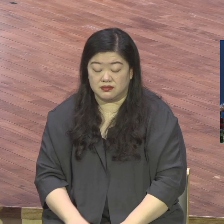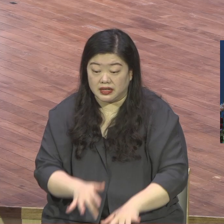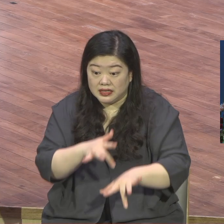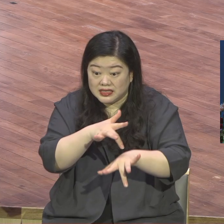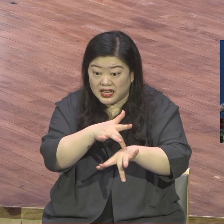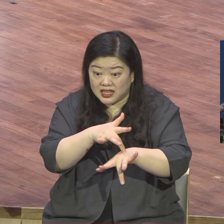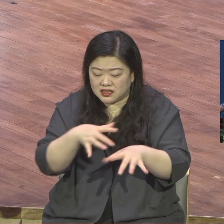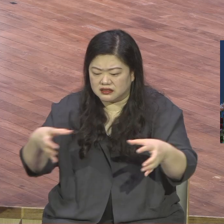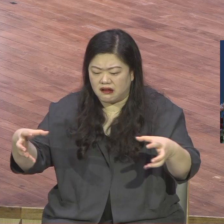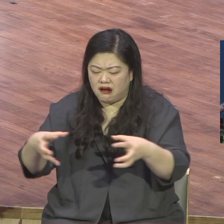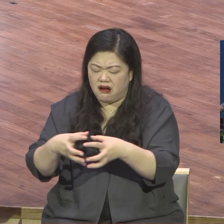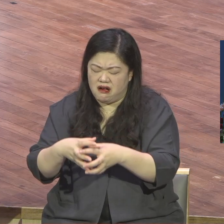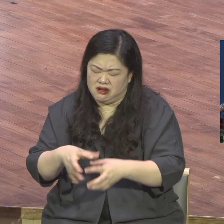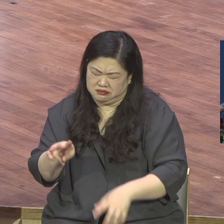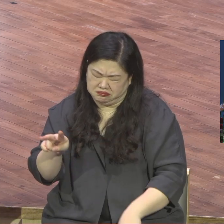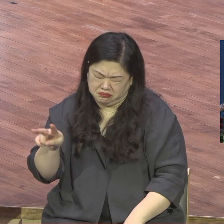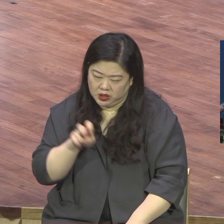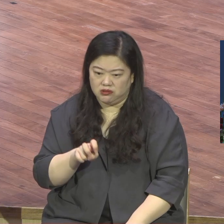안 되게 하는 겁니다.